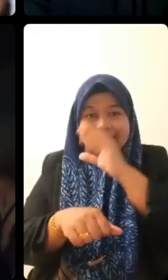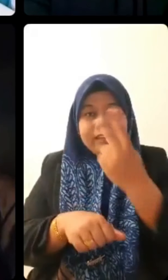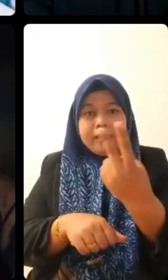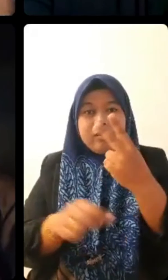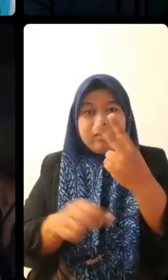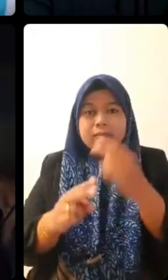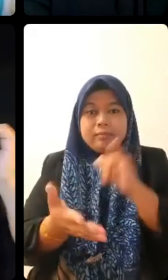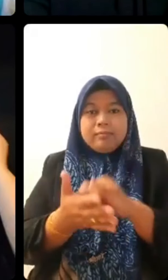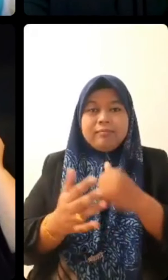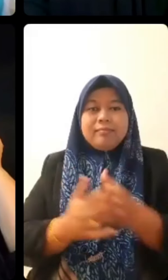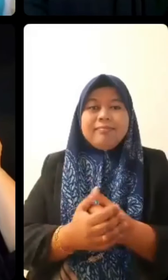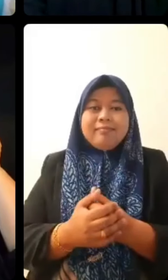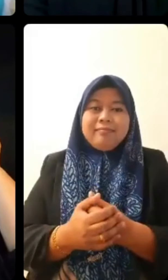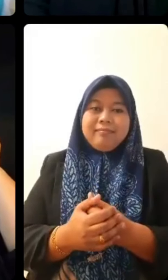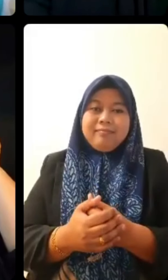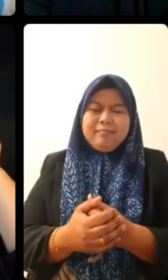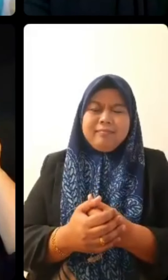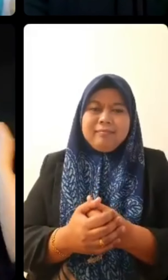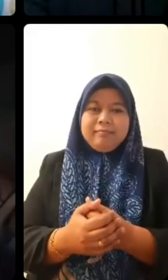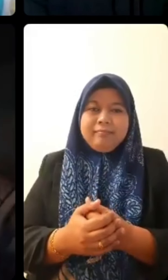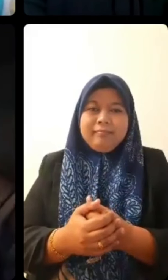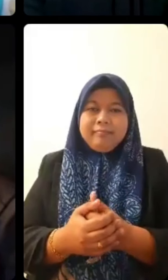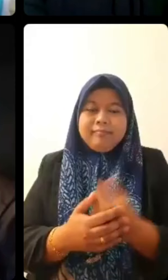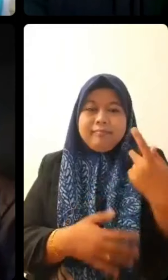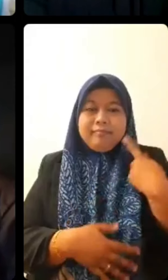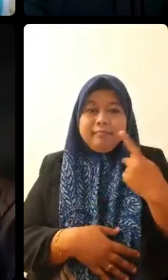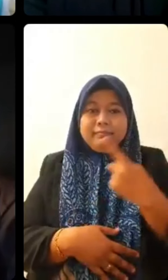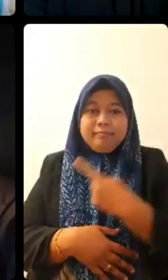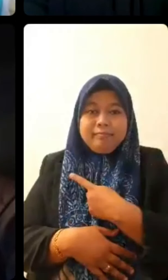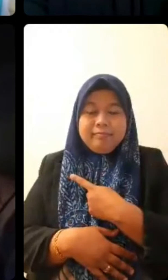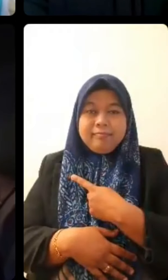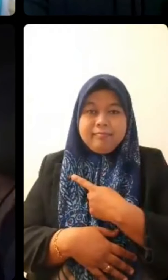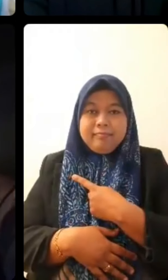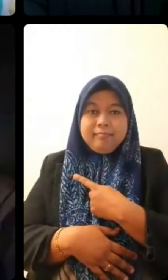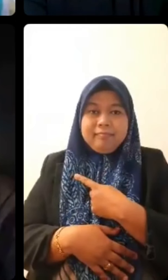Okay, kita akan ke soalan yang terakhir.